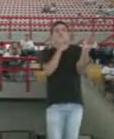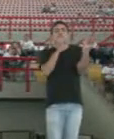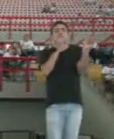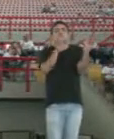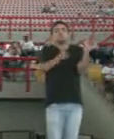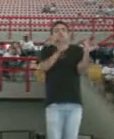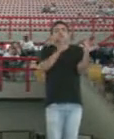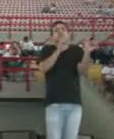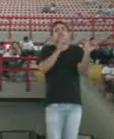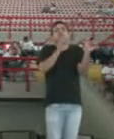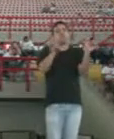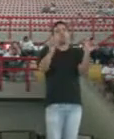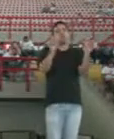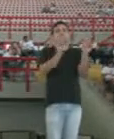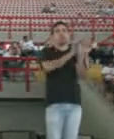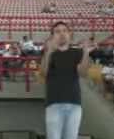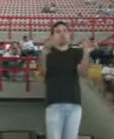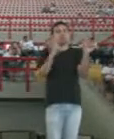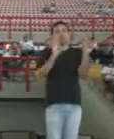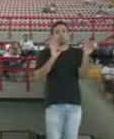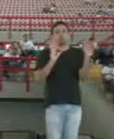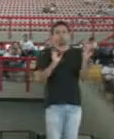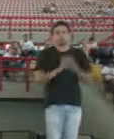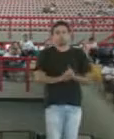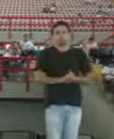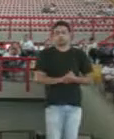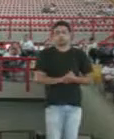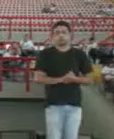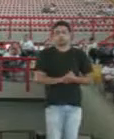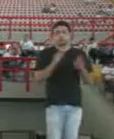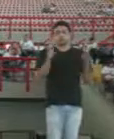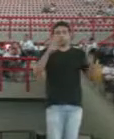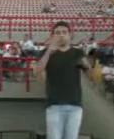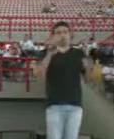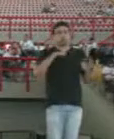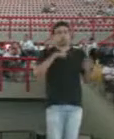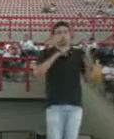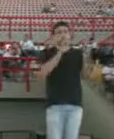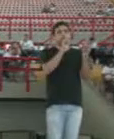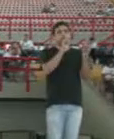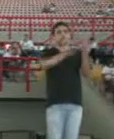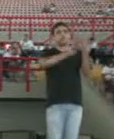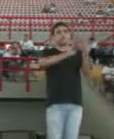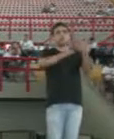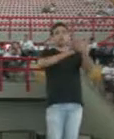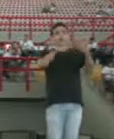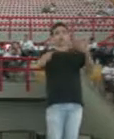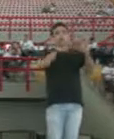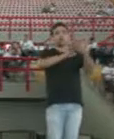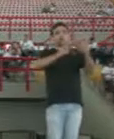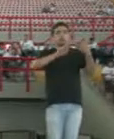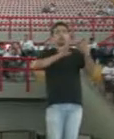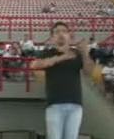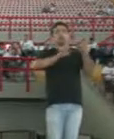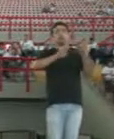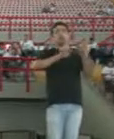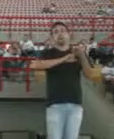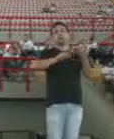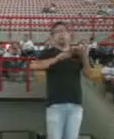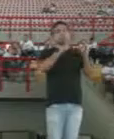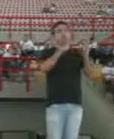há apenas o oposto de uma palavra em outra. Eu posso ter antônimos que são, na verdade,